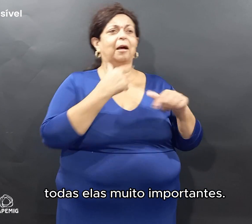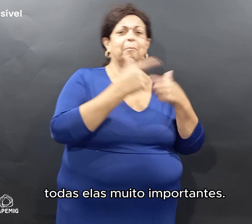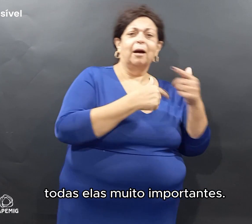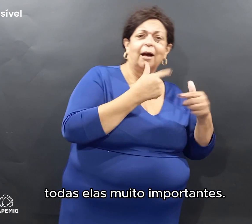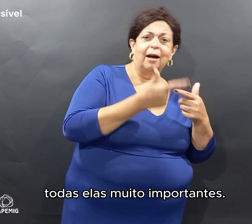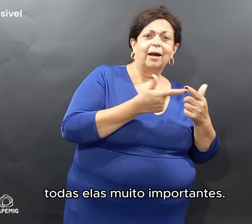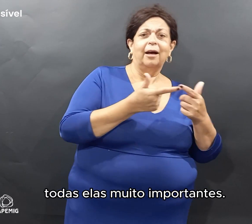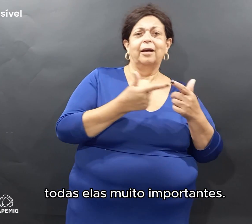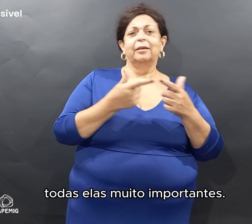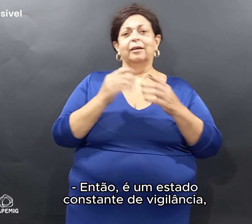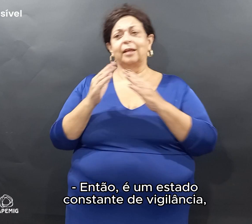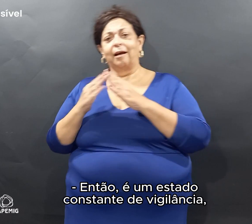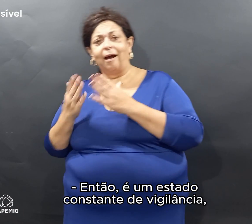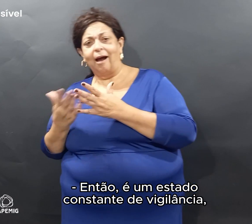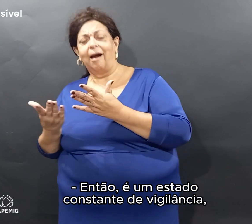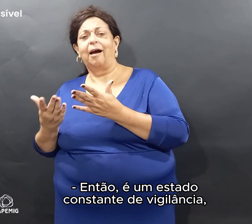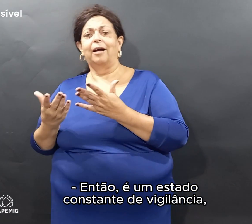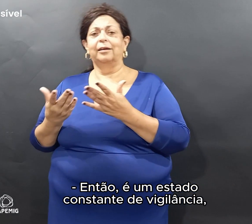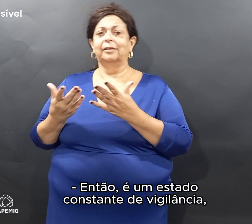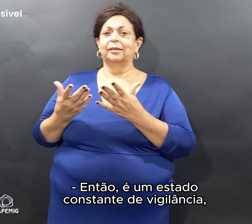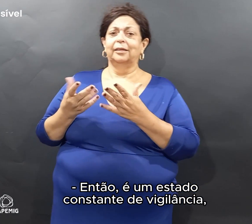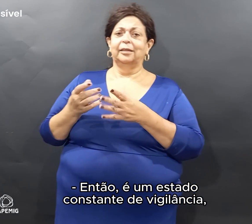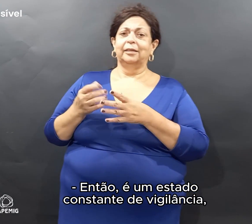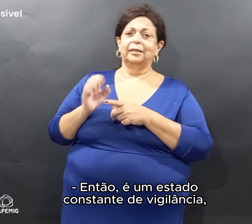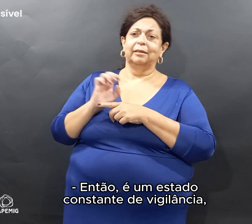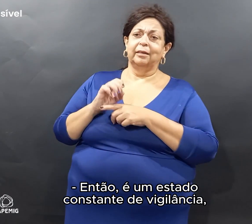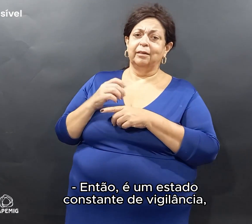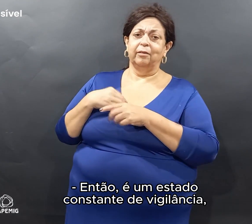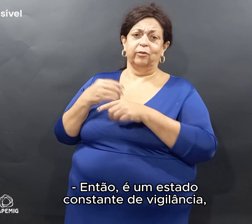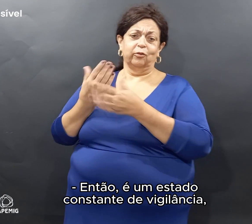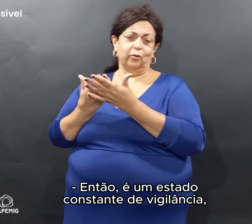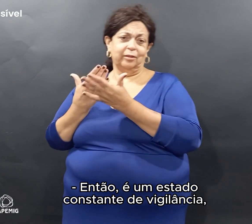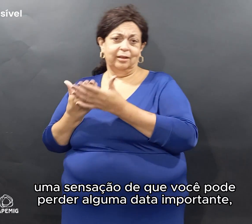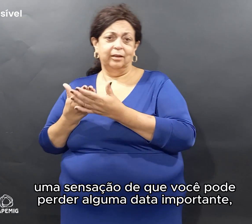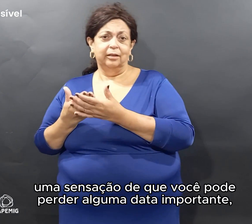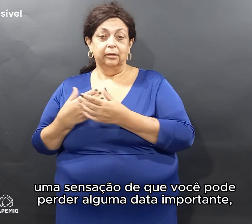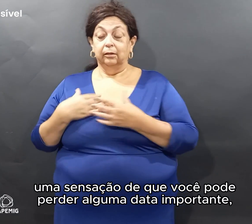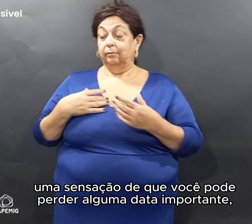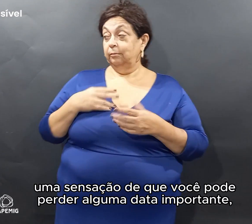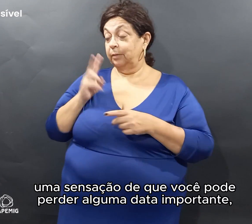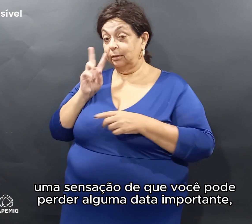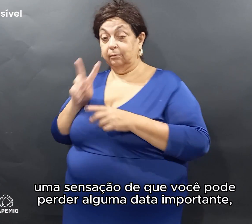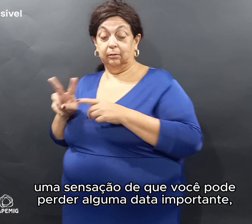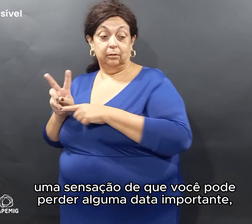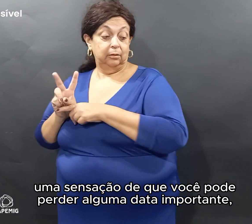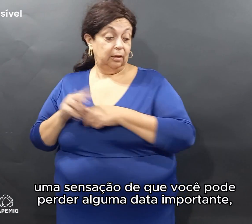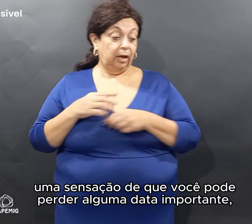todas elas muito importantes. Então, é um estado constante de vigilância, né? Uma sensação de que